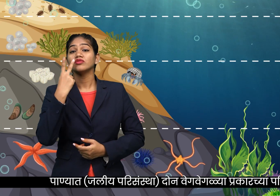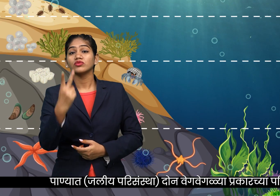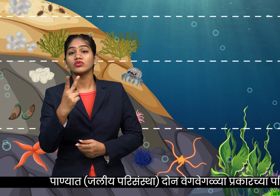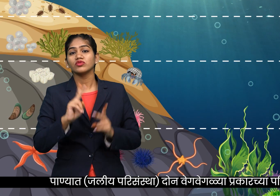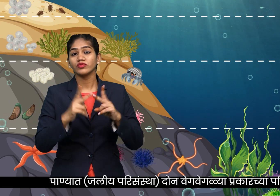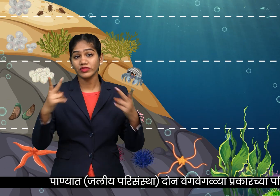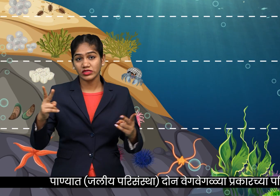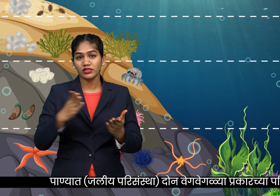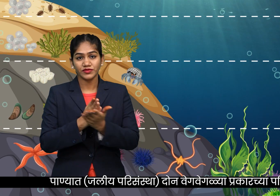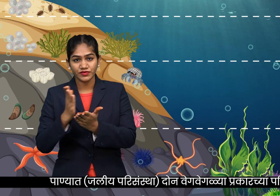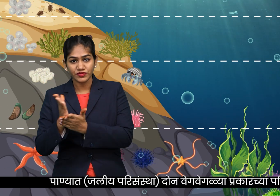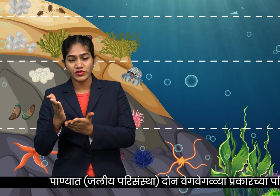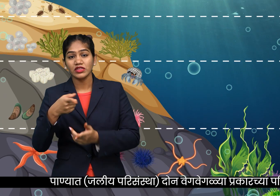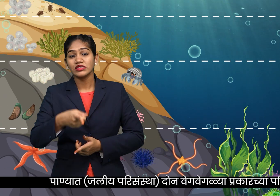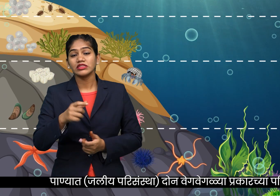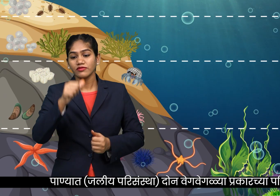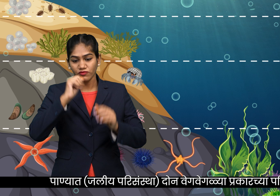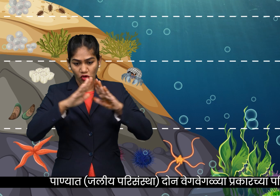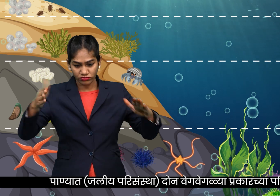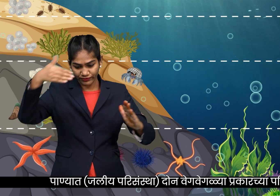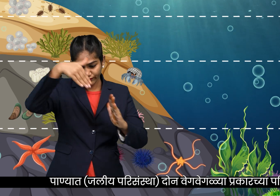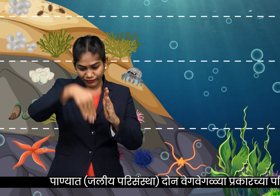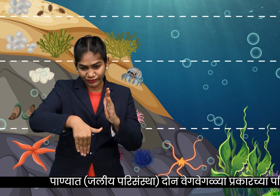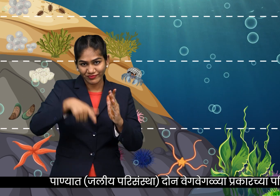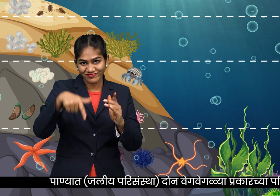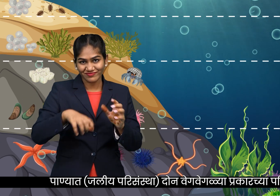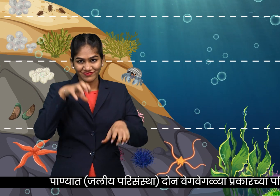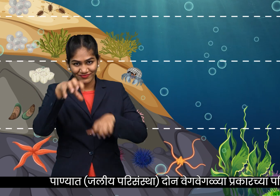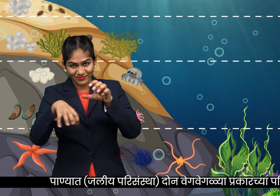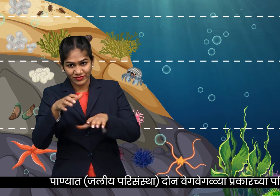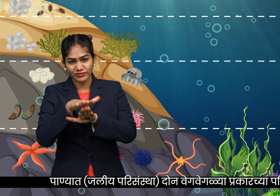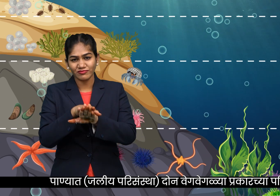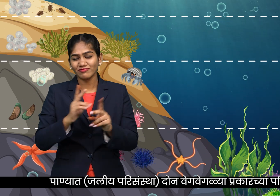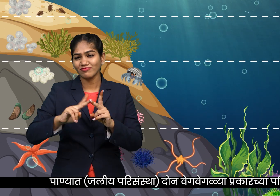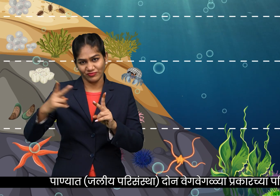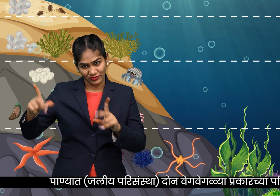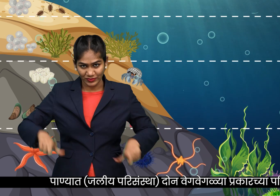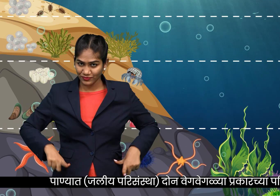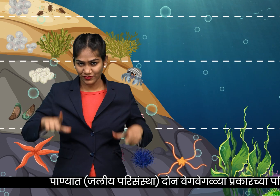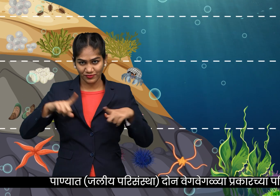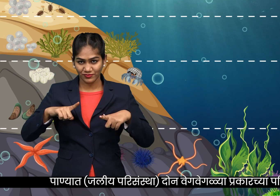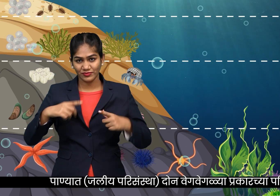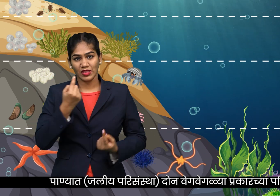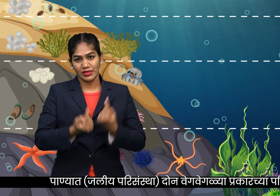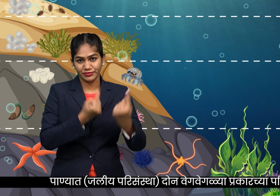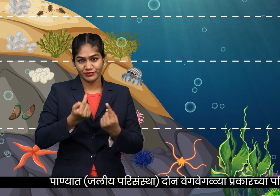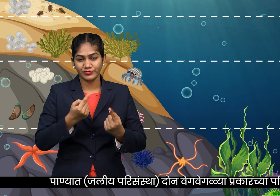पाण्यात जलीय परिसंस्था. 2. वेगवेगळ्या प्रकारच्या परिसंस्था असतात.